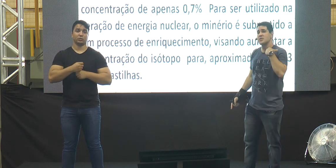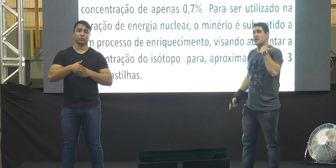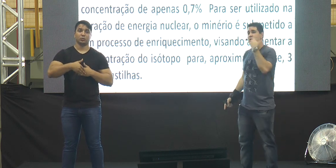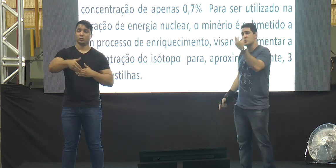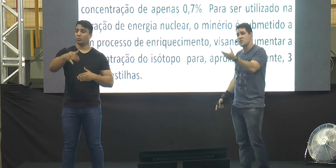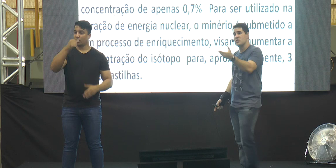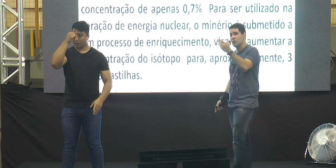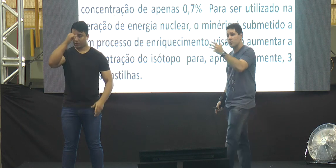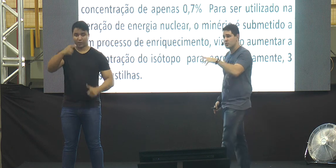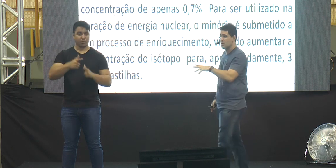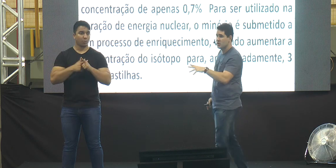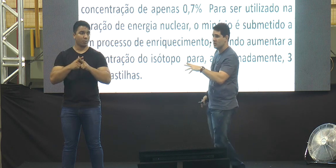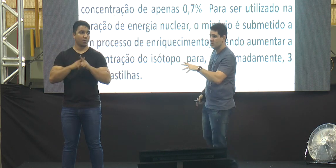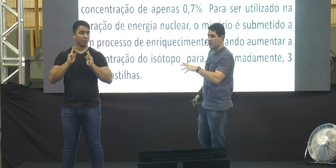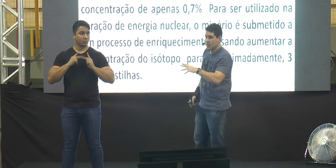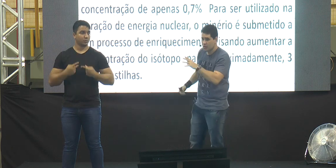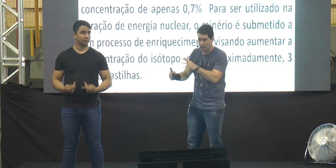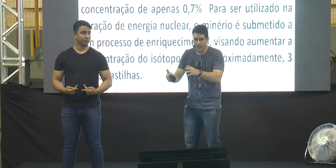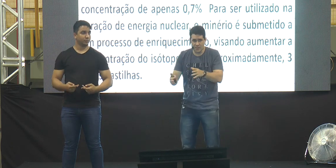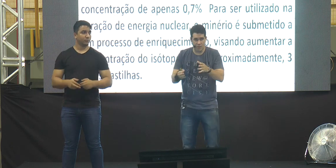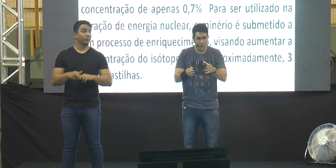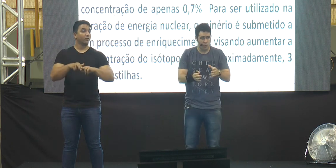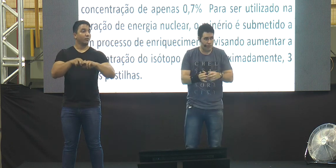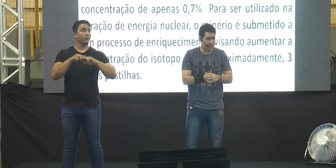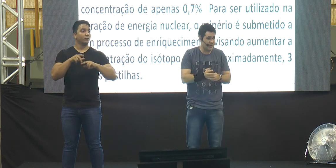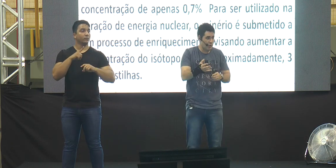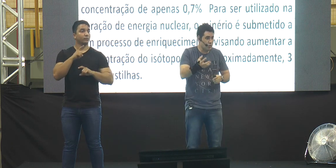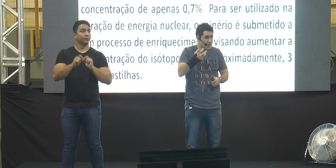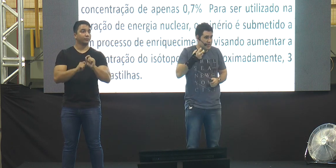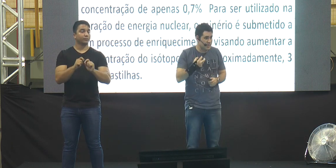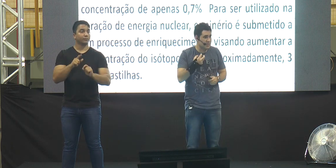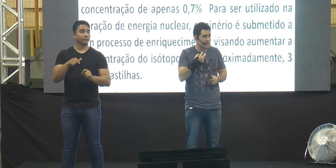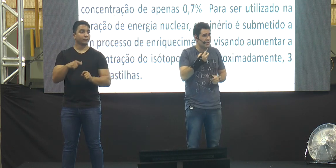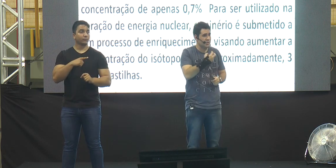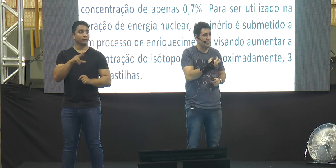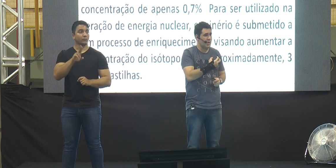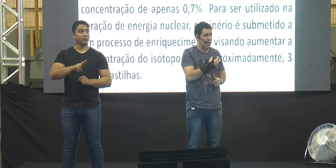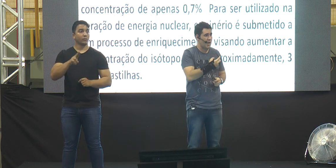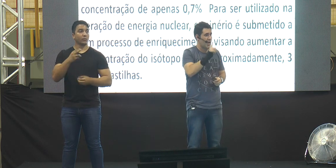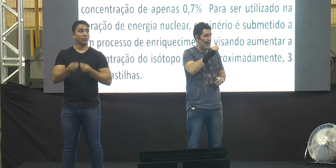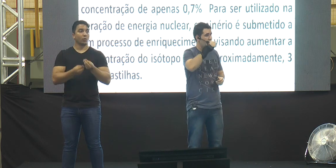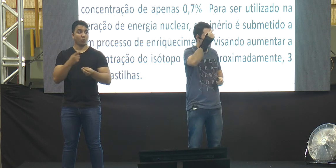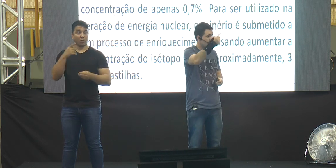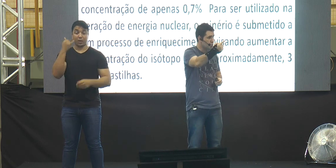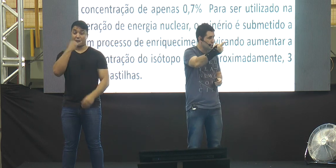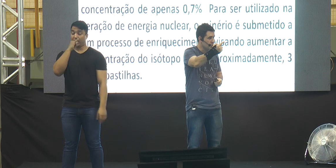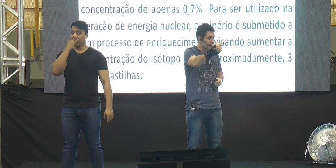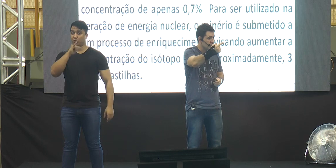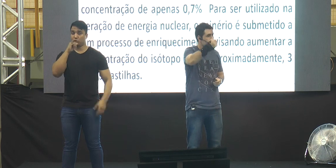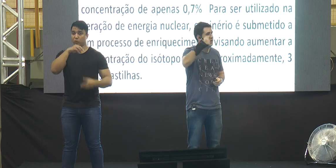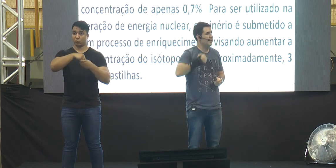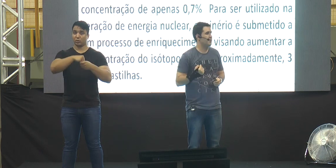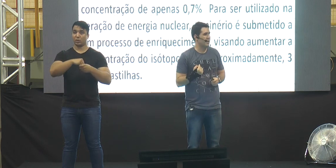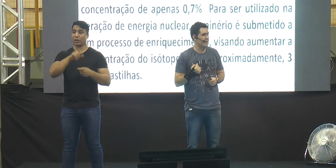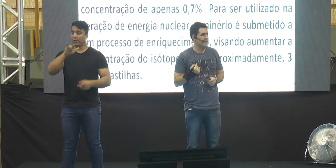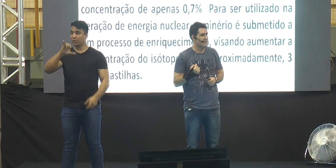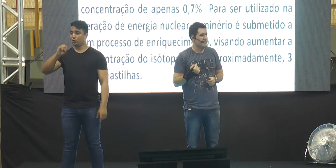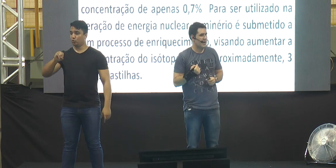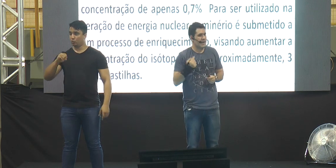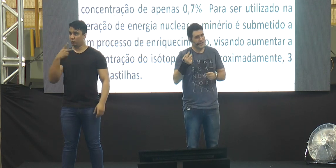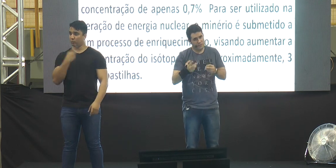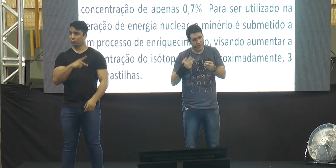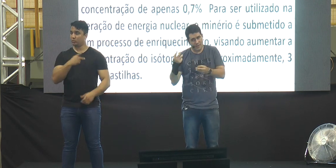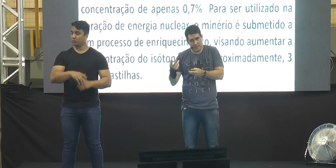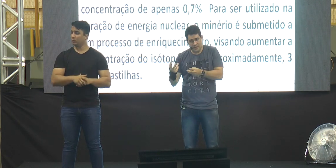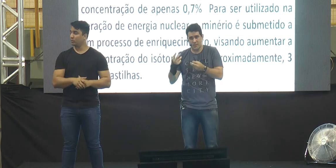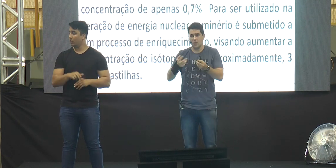não seja mais nocivo para o ser humano. Então esse é o grande problema da utilização da energia nuclear. É o lixo gerado por ela.